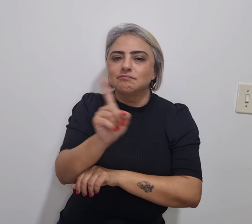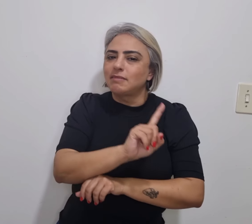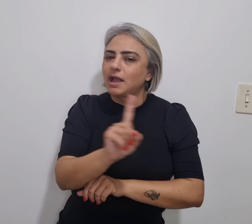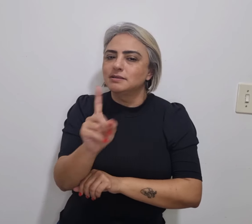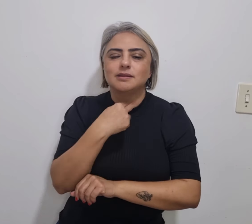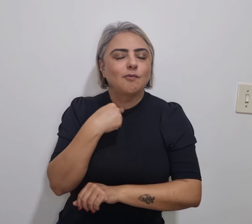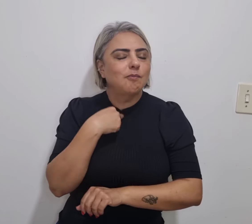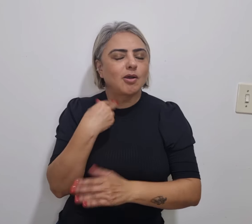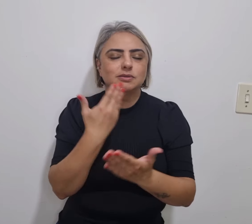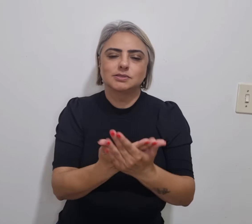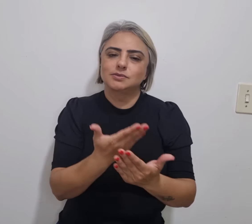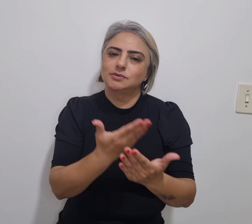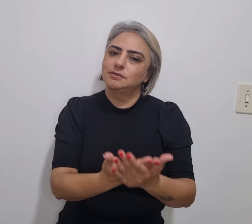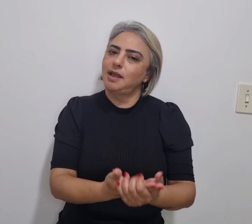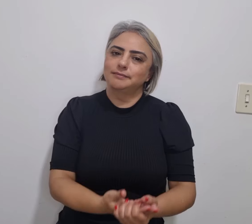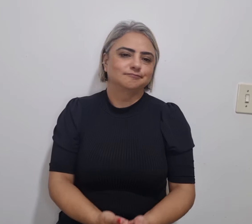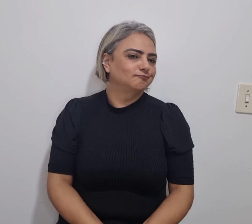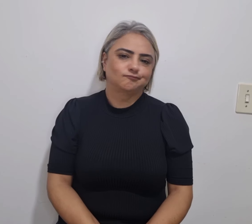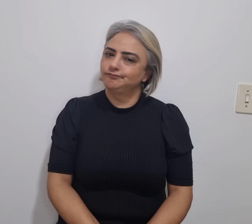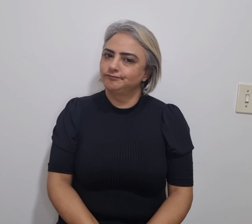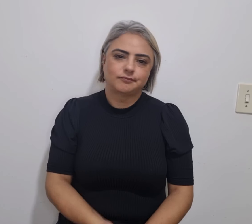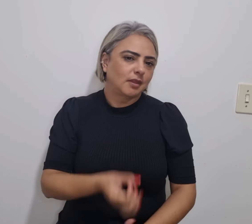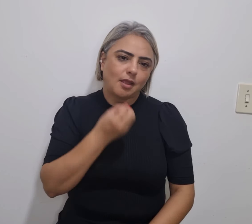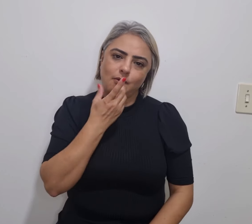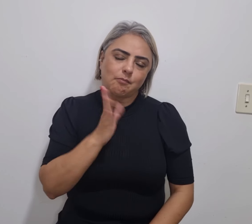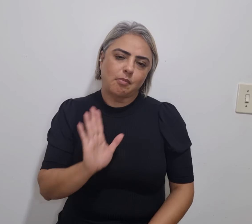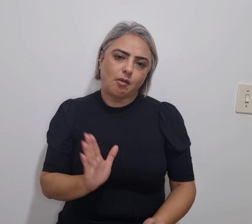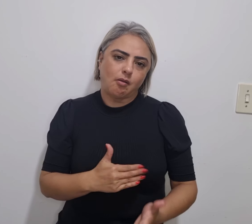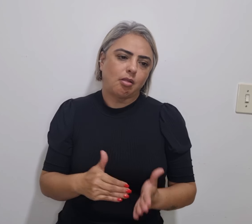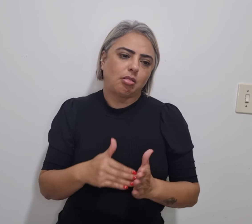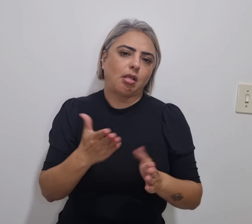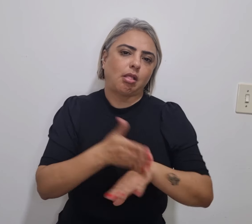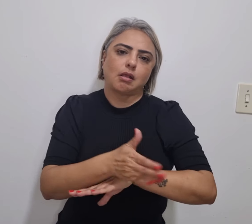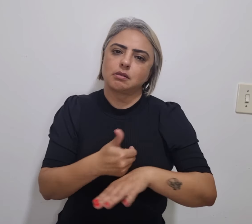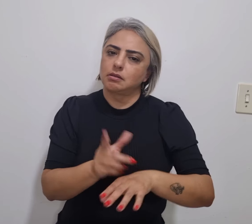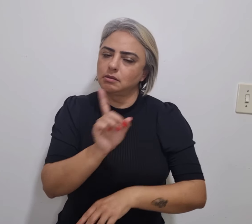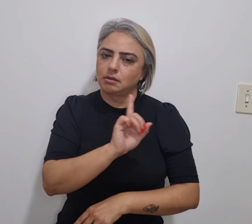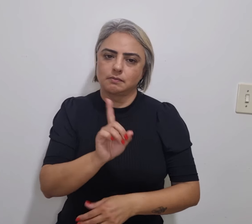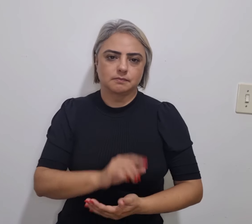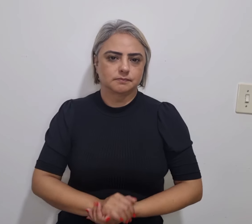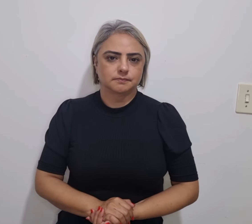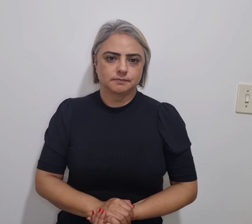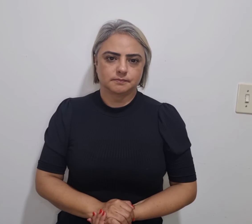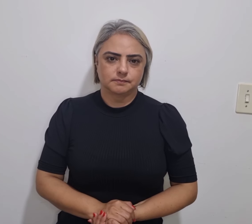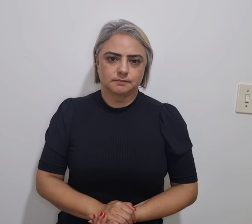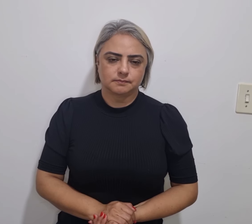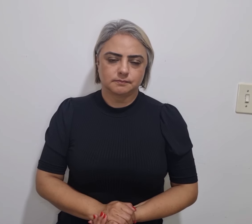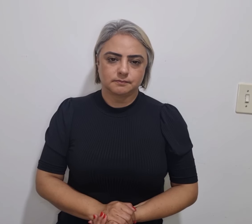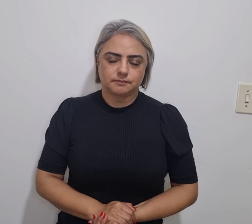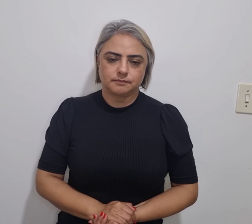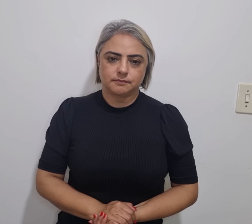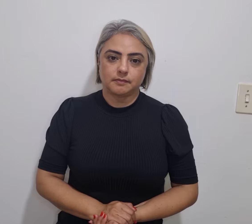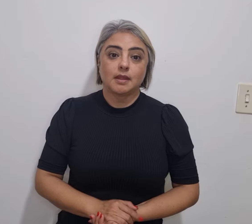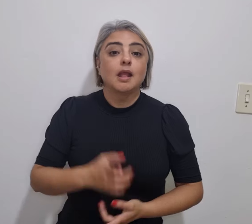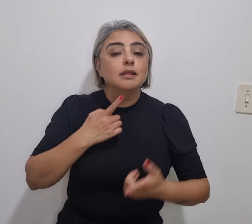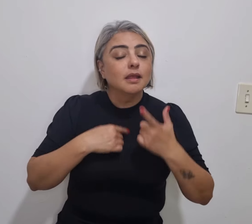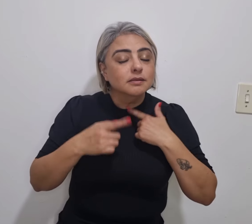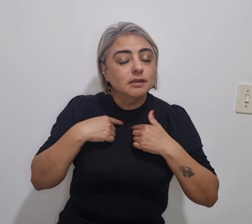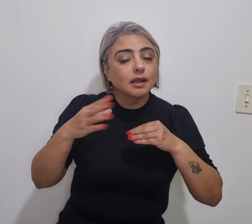universidade, mas não é desejável que todos tenham acesso a ela. Deseja acrescentar